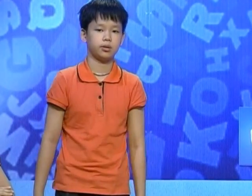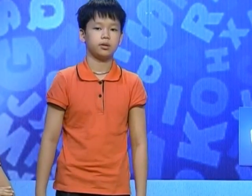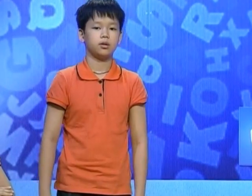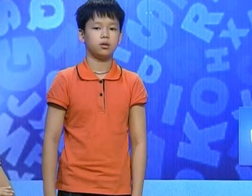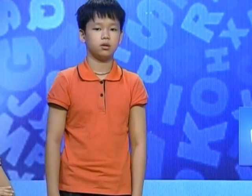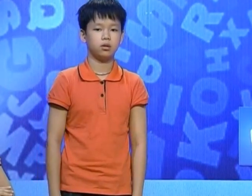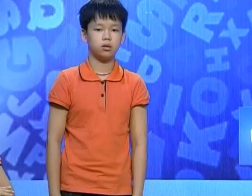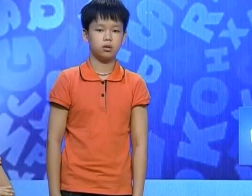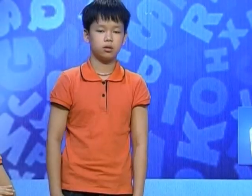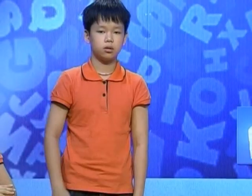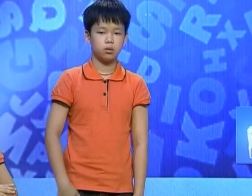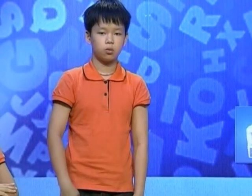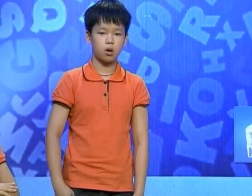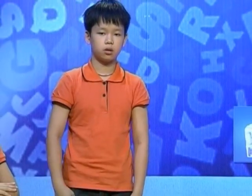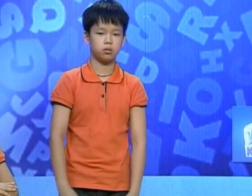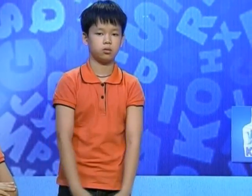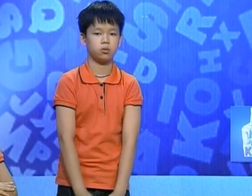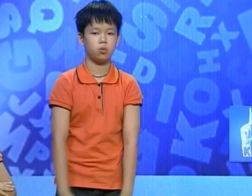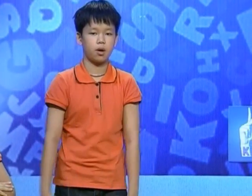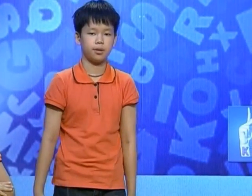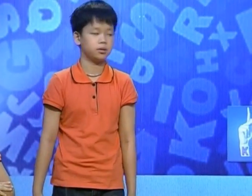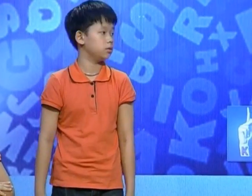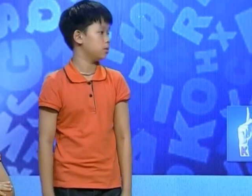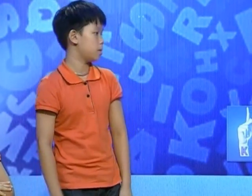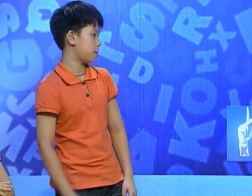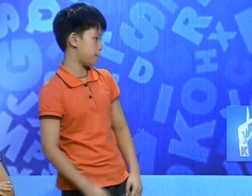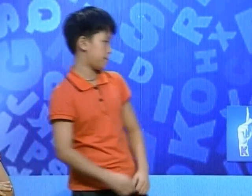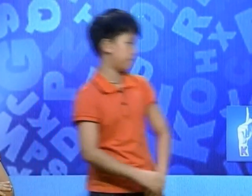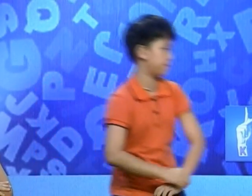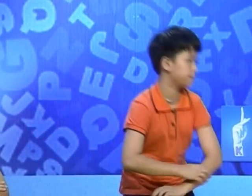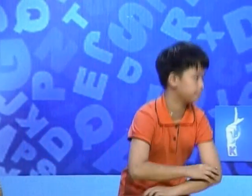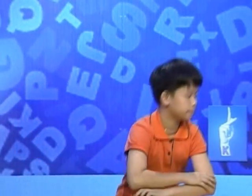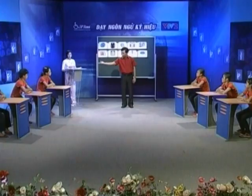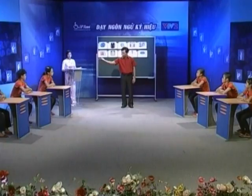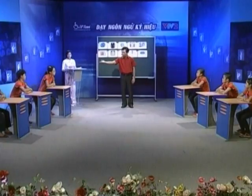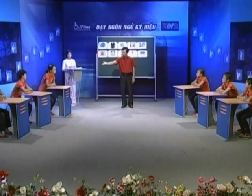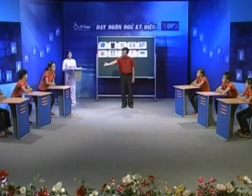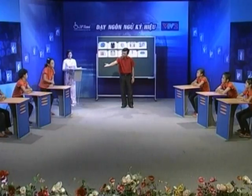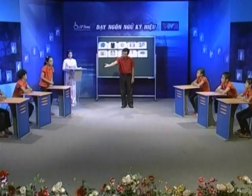Đây là ký hiệu quần đùi đấy các em ạ. Bạn đang làm ký hiệu quần đùi đấy.